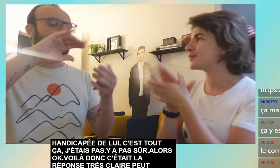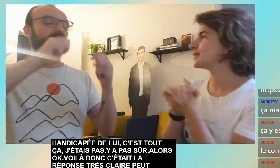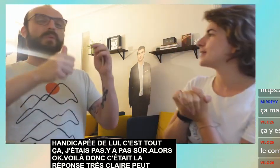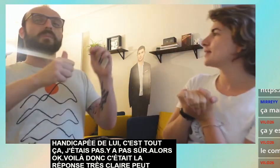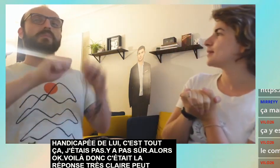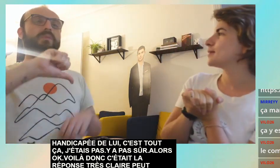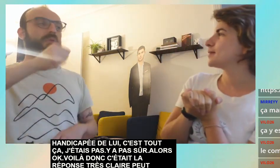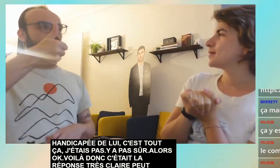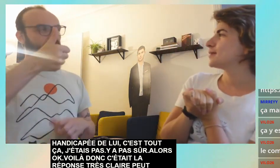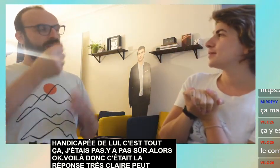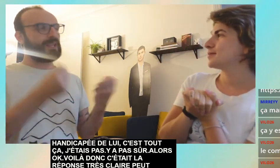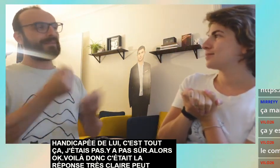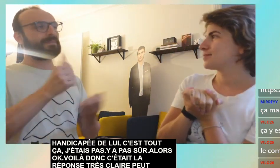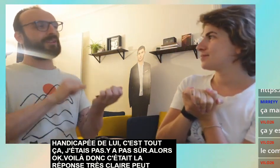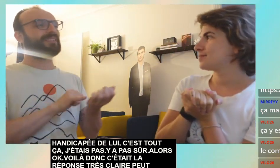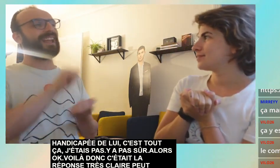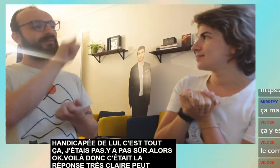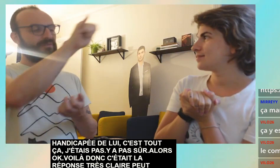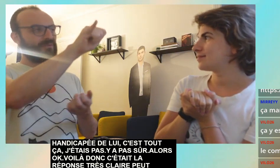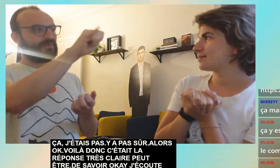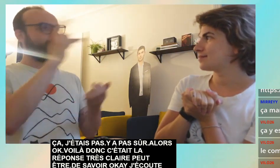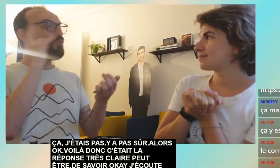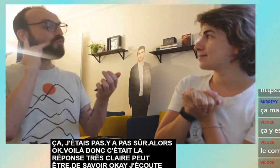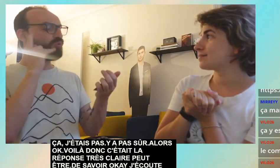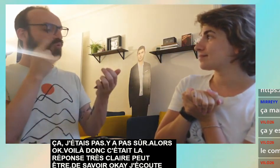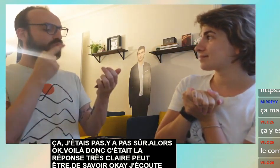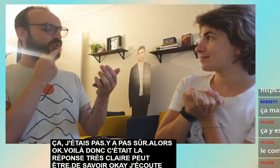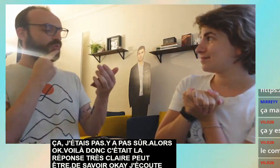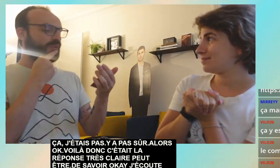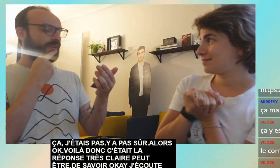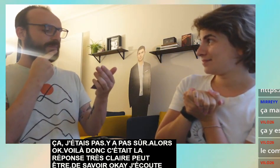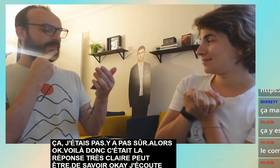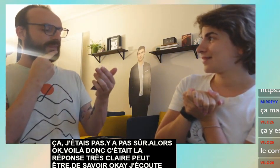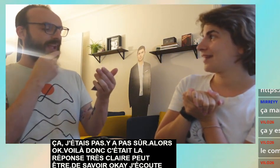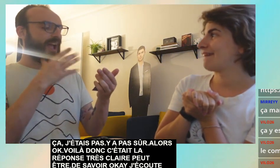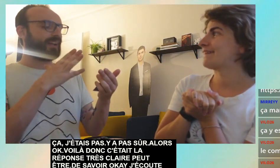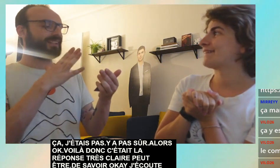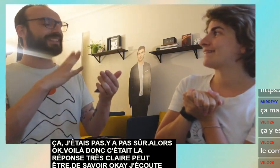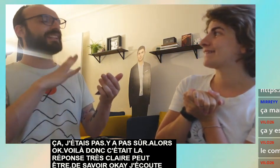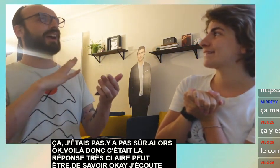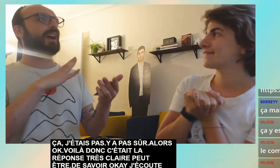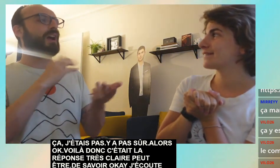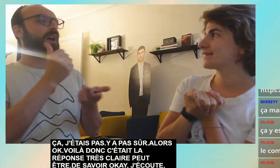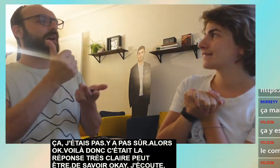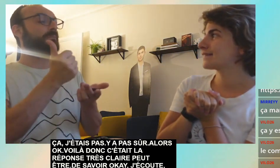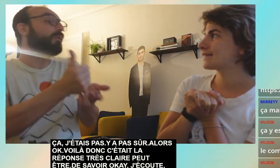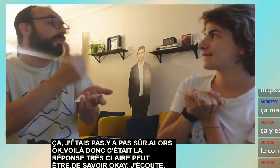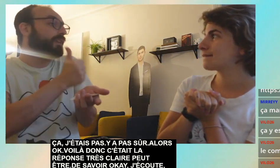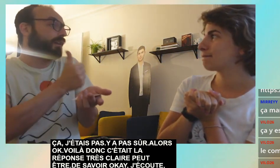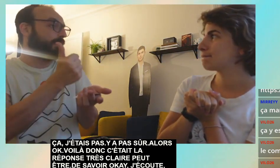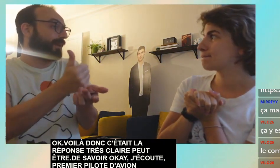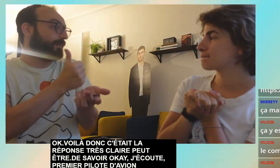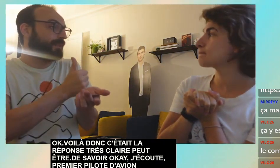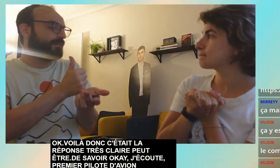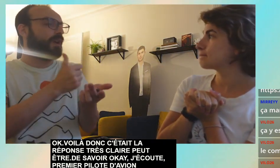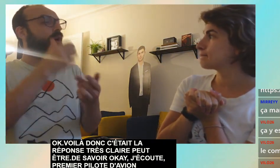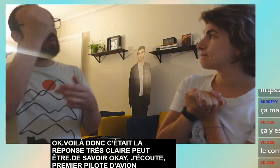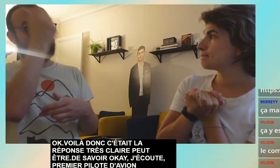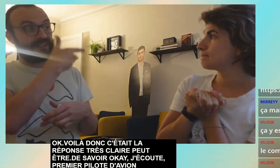coup, premier pilote d'avion sourd qui a un brevet, un permis, aux